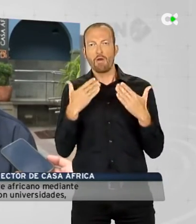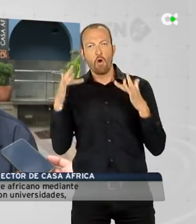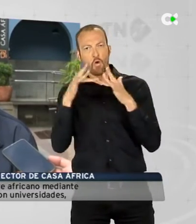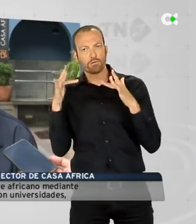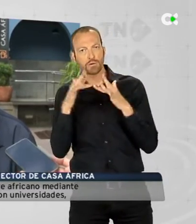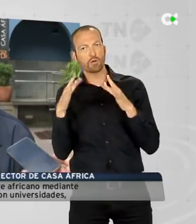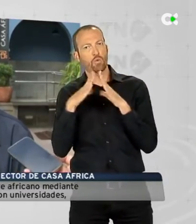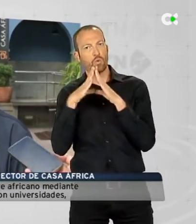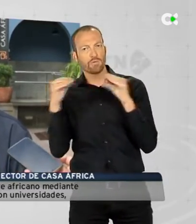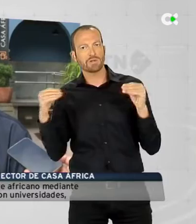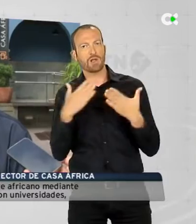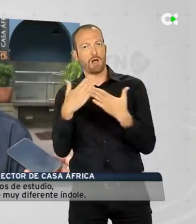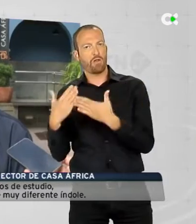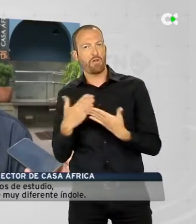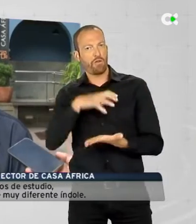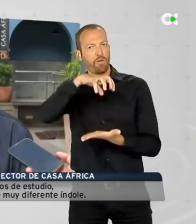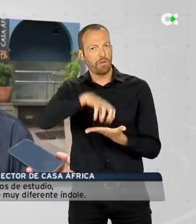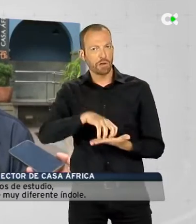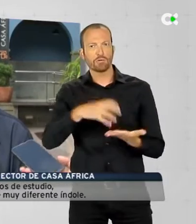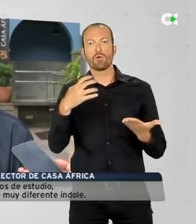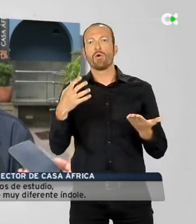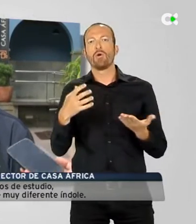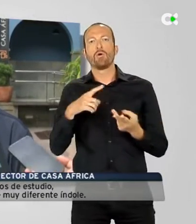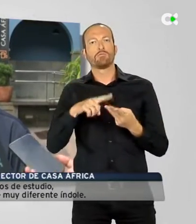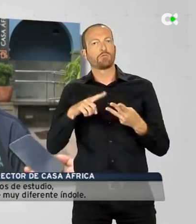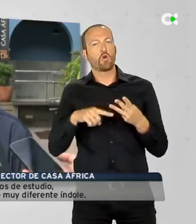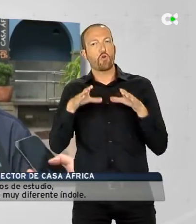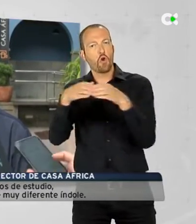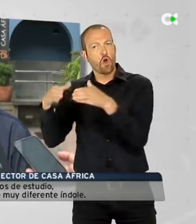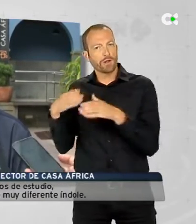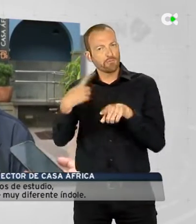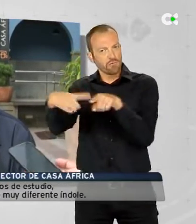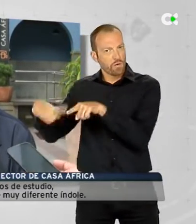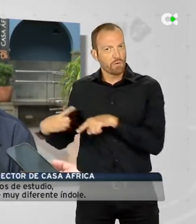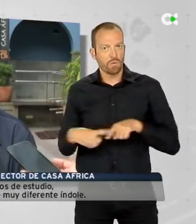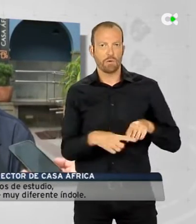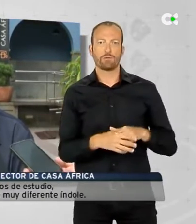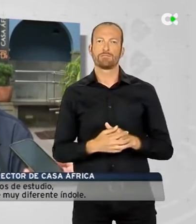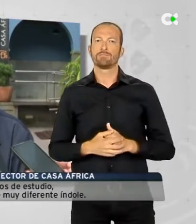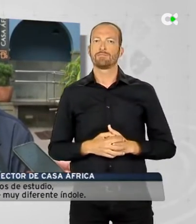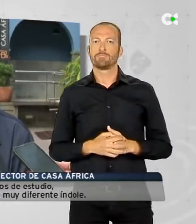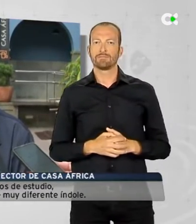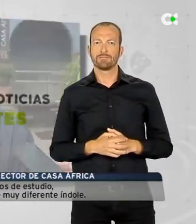contactos con universidades, con centros de estudio, con colectivos de muy diferente índole.